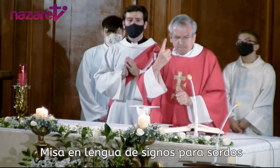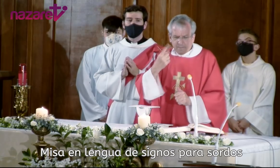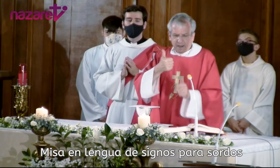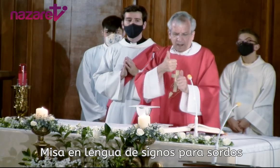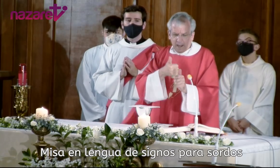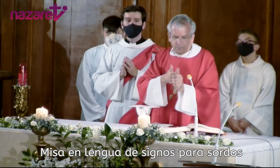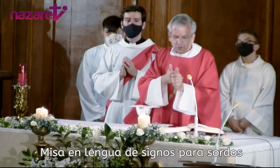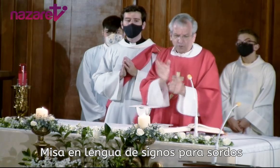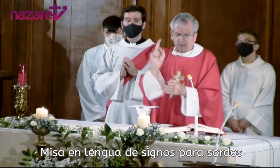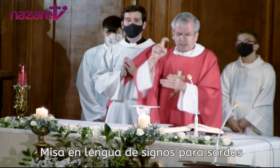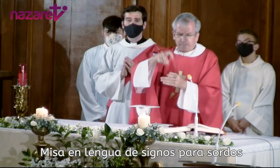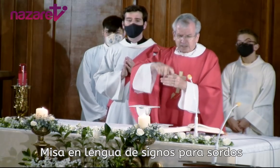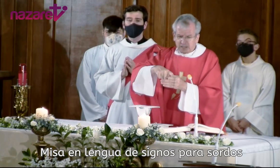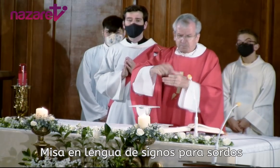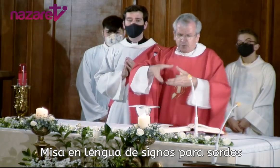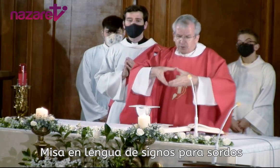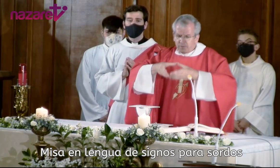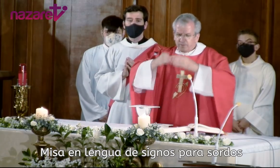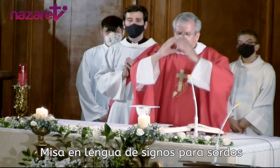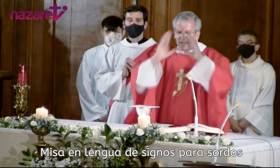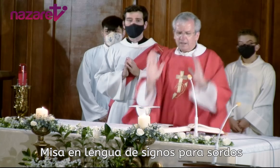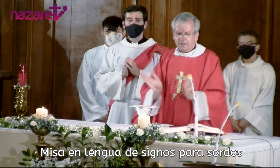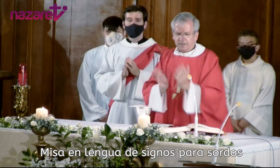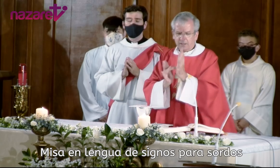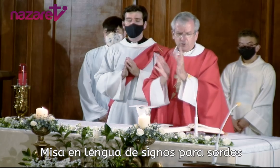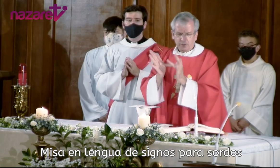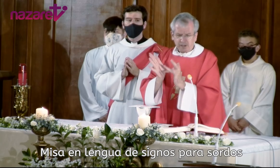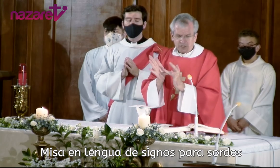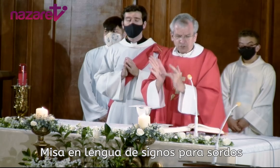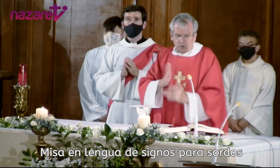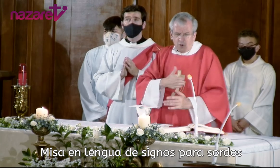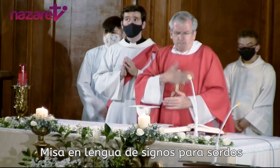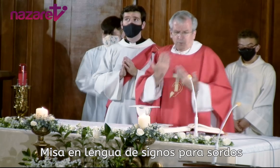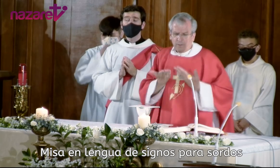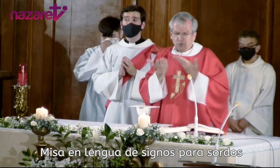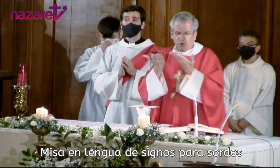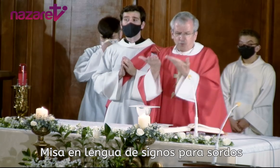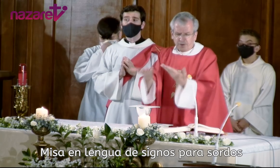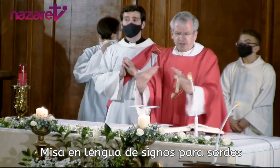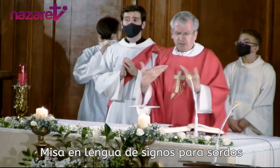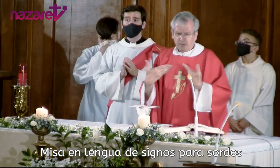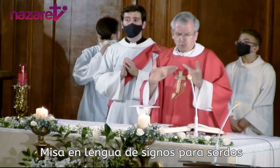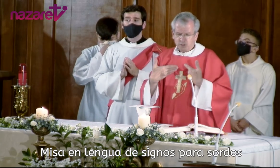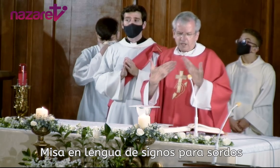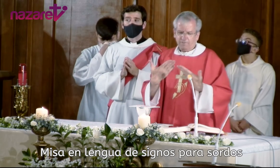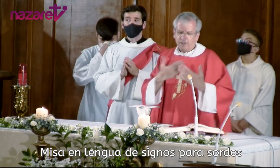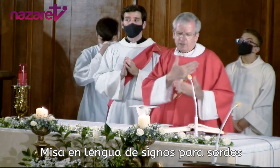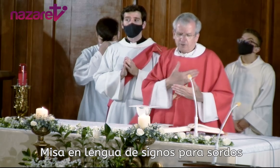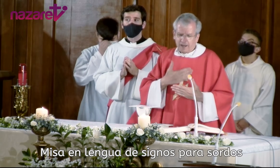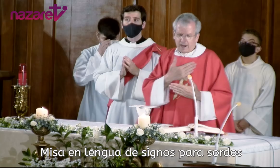primer apóstol que participó del cáliz redentor de Cristo, podamos ofrecerte un sacrificio